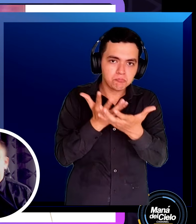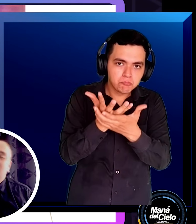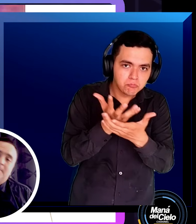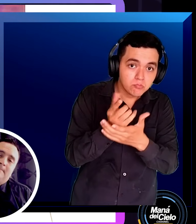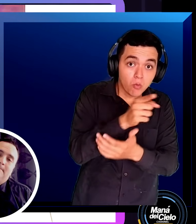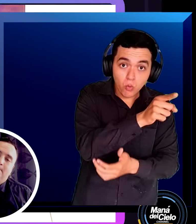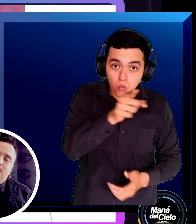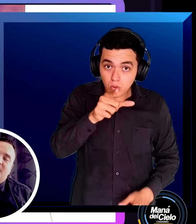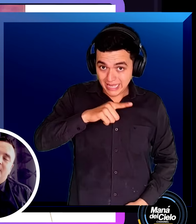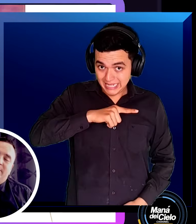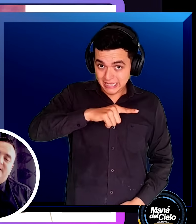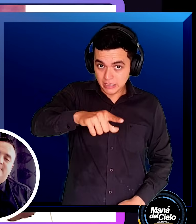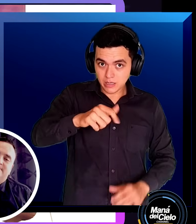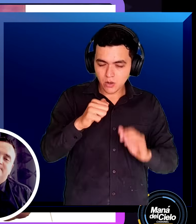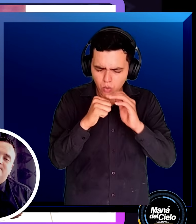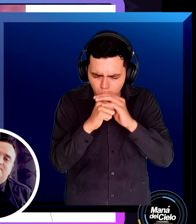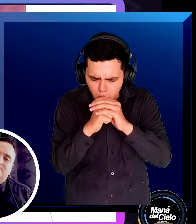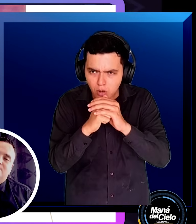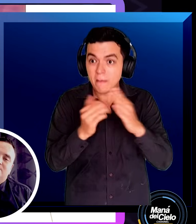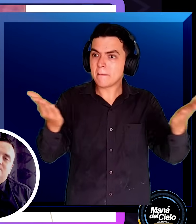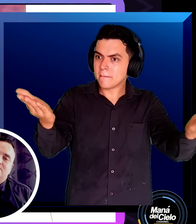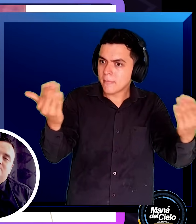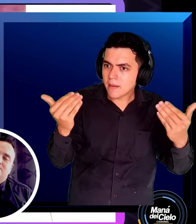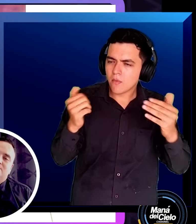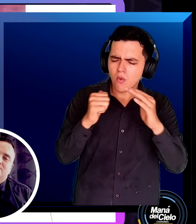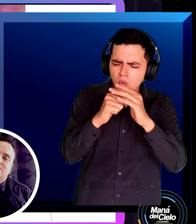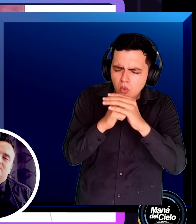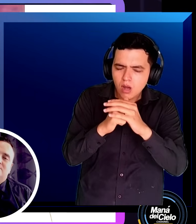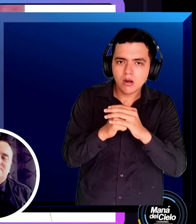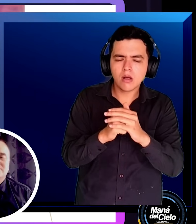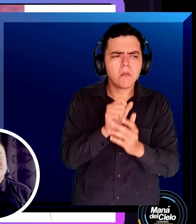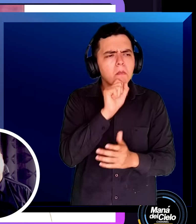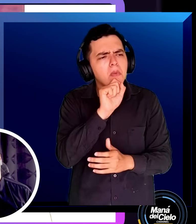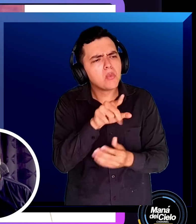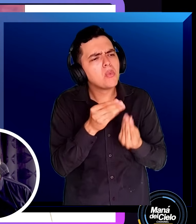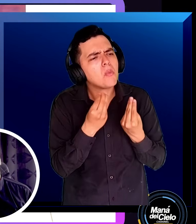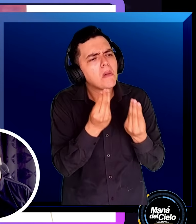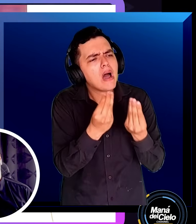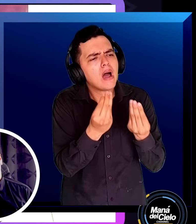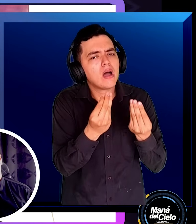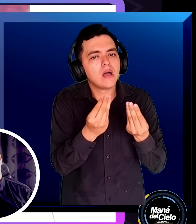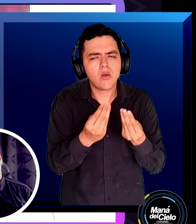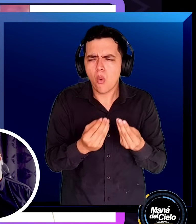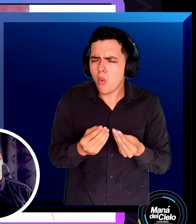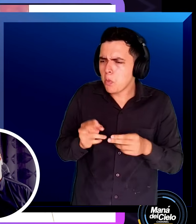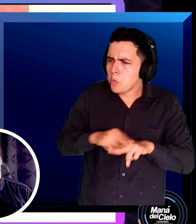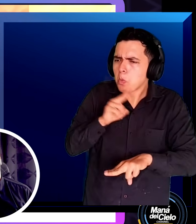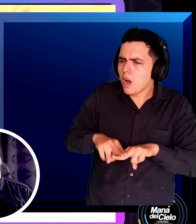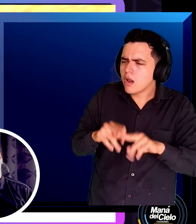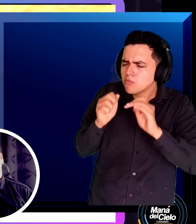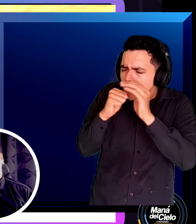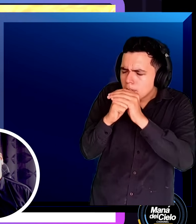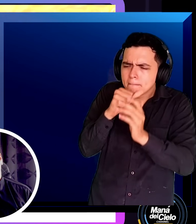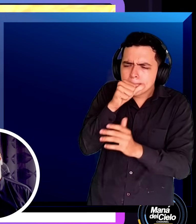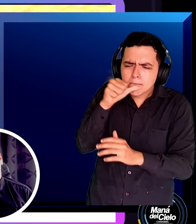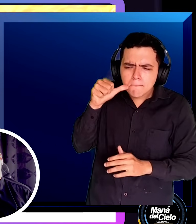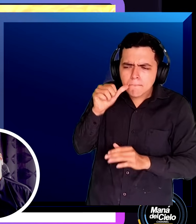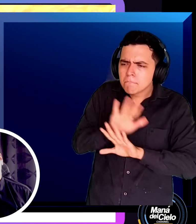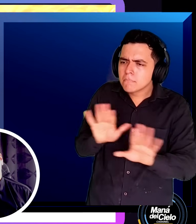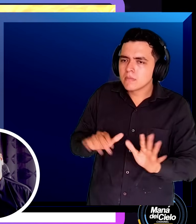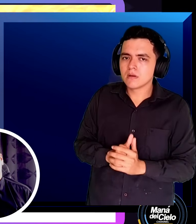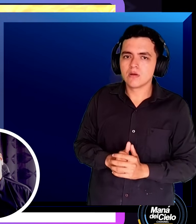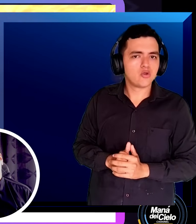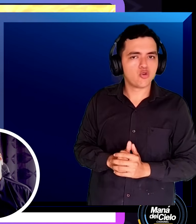a Jehová. Y Jehová le dijo: reúne mi pueblo y vayas en ayunar. Y estuvieron todo el día ayunando. Y en medio del ayuno